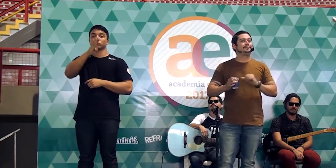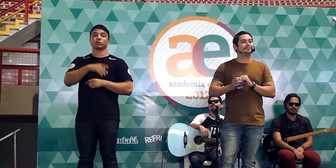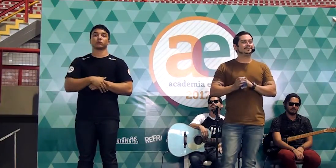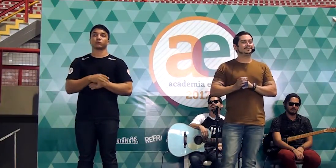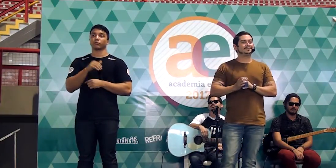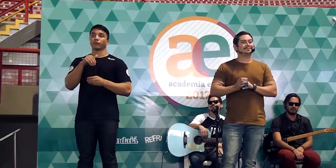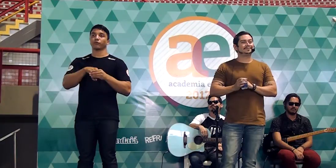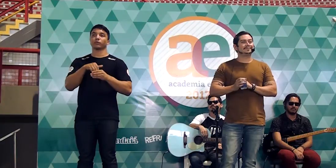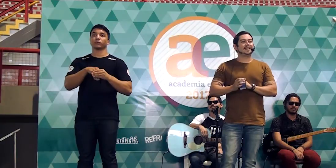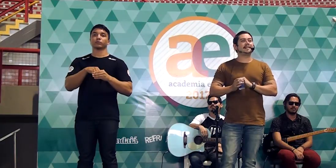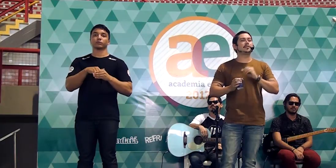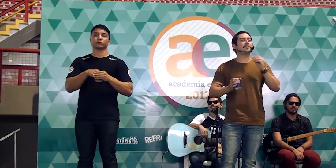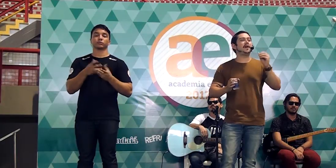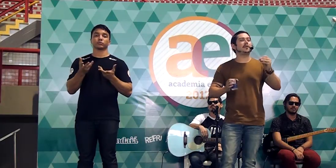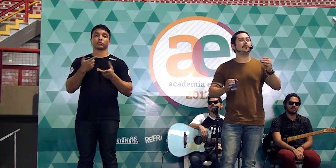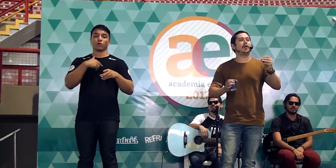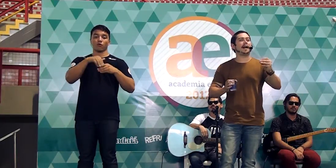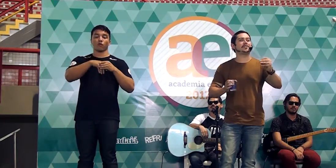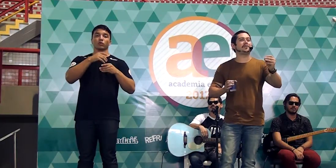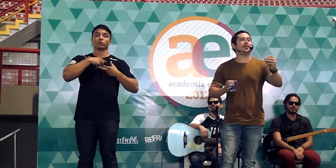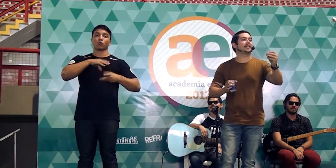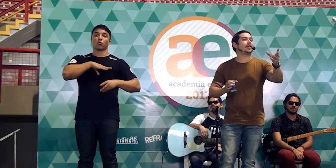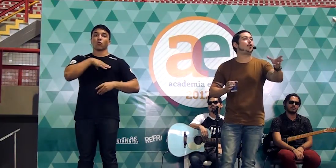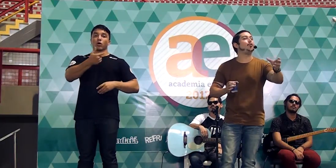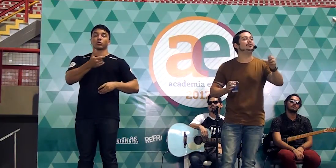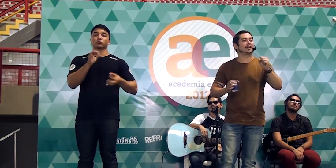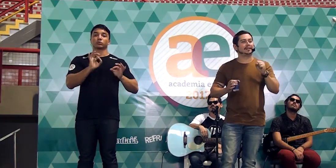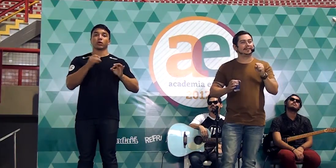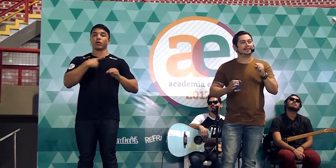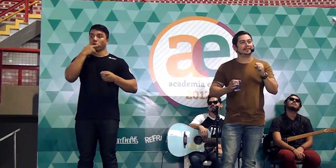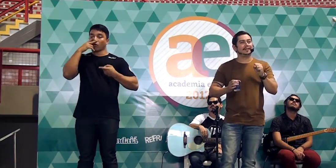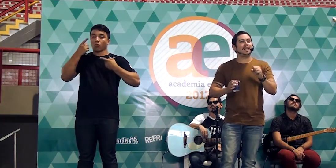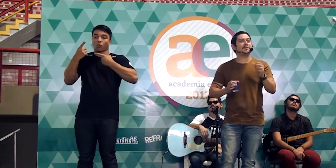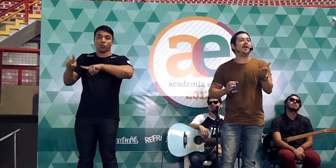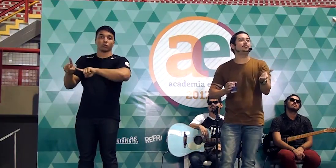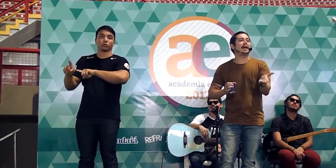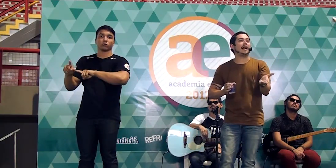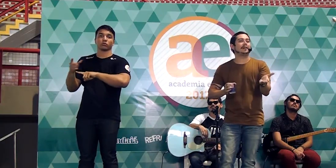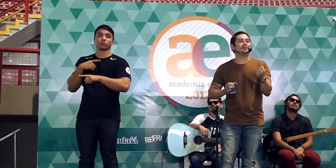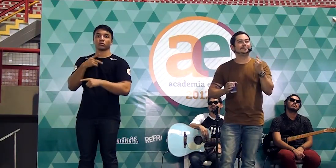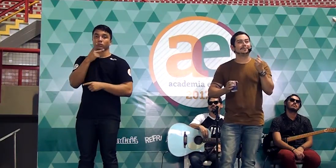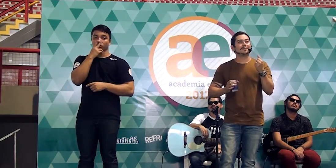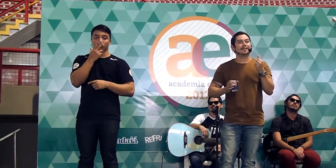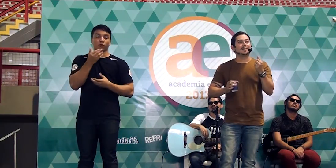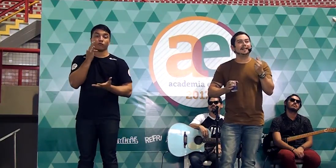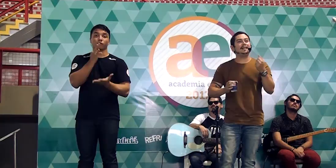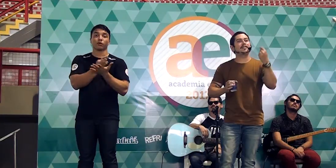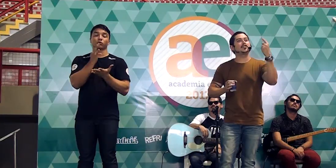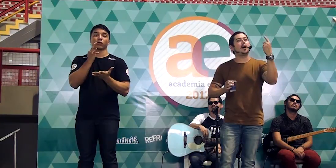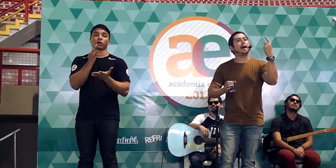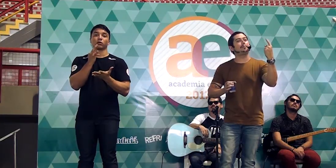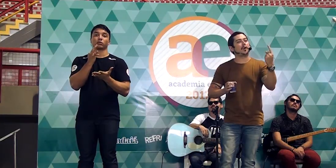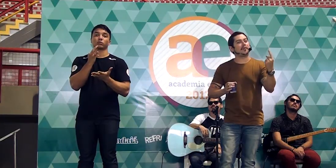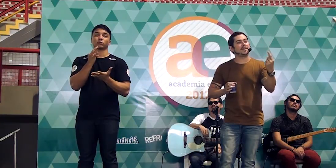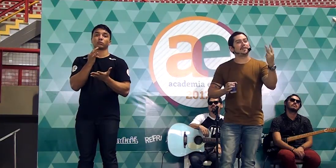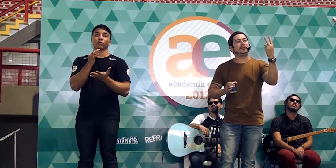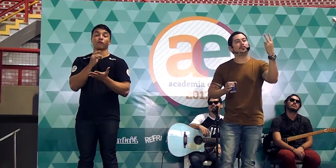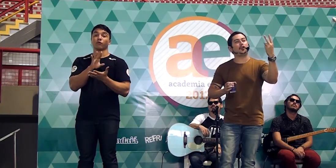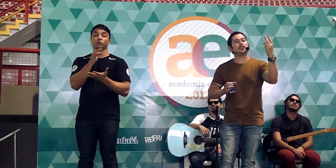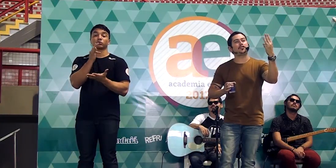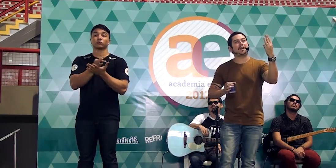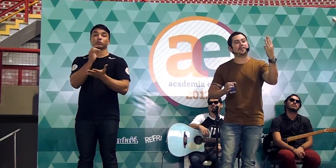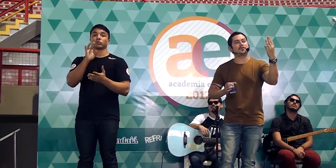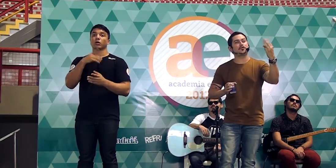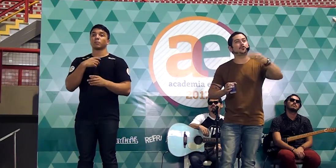Faltaram. Eles não tiveram coragem de votar contra. Eles faltaram. E só aprova se